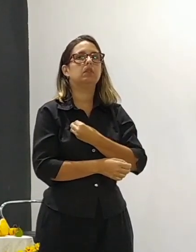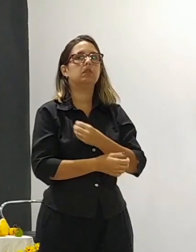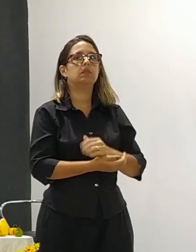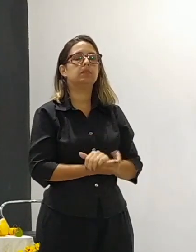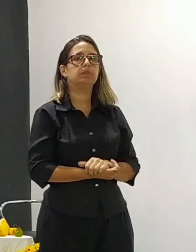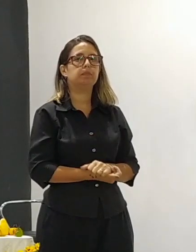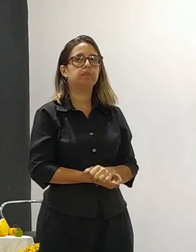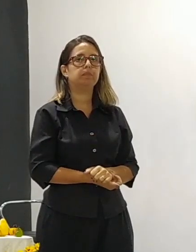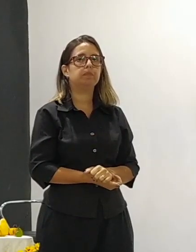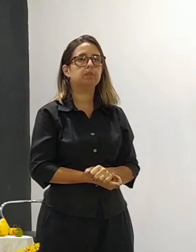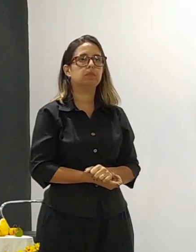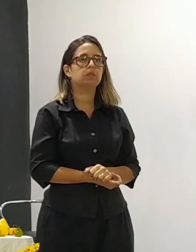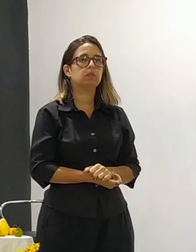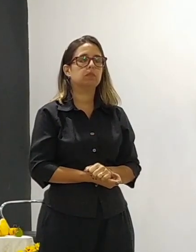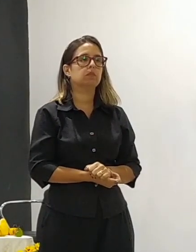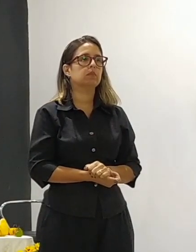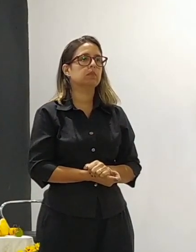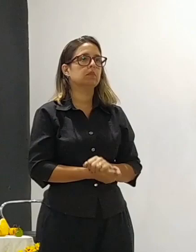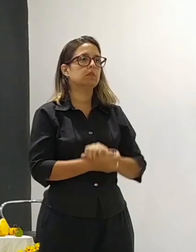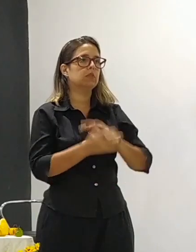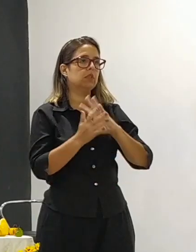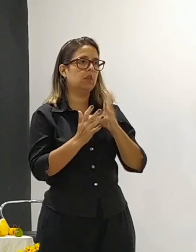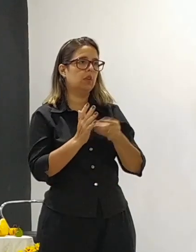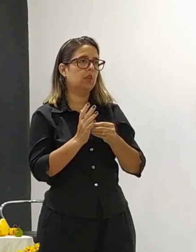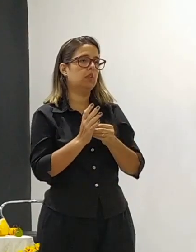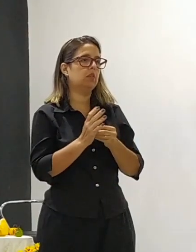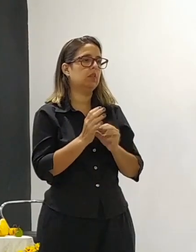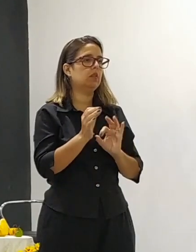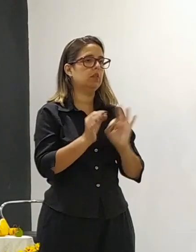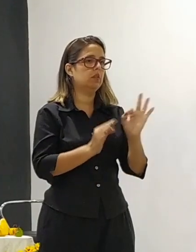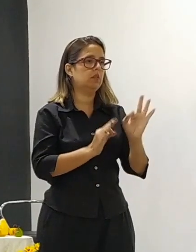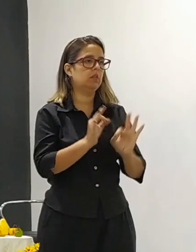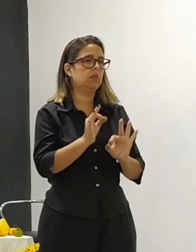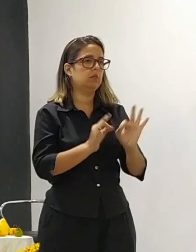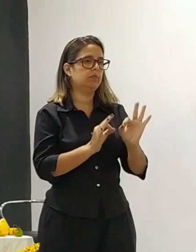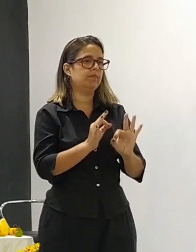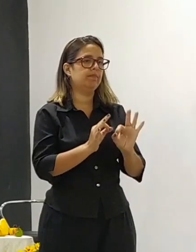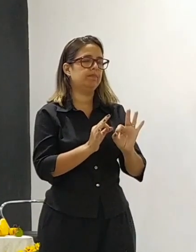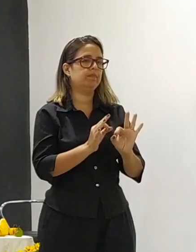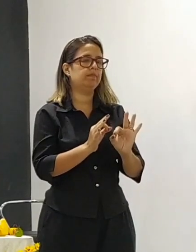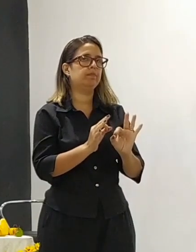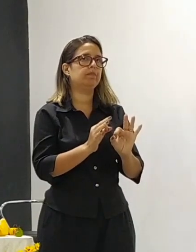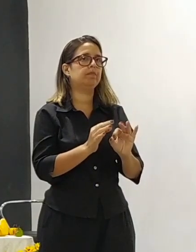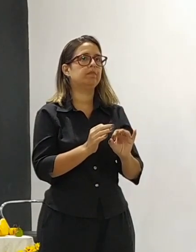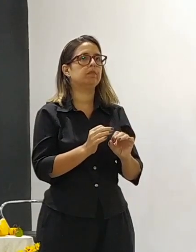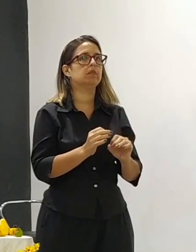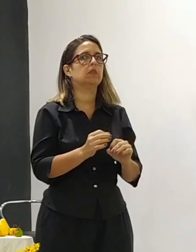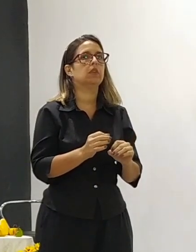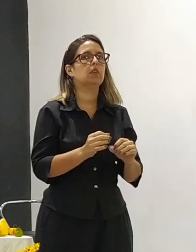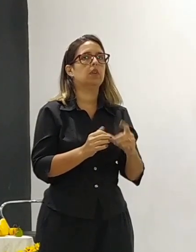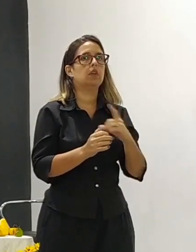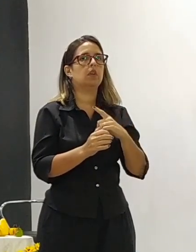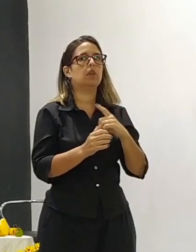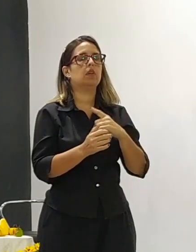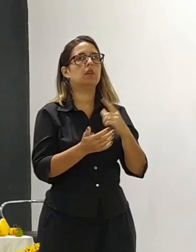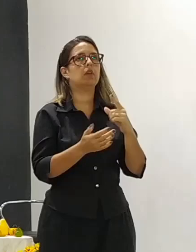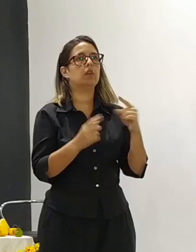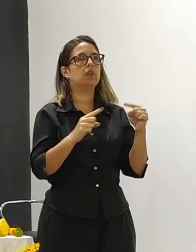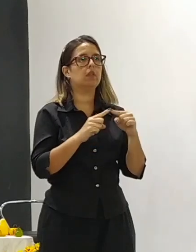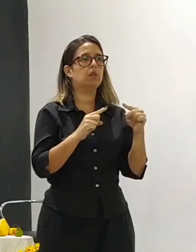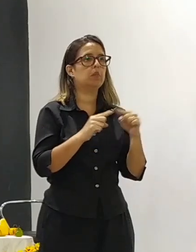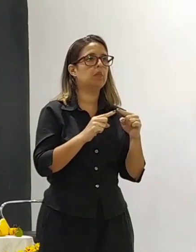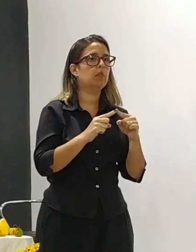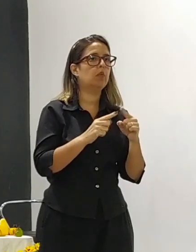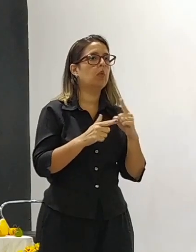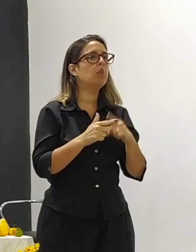Então, né, a igreja ali é preparada para poder cumprir a sua missão. E veja bem, para que nós